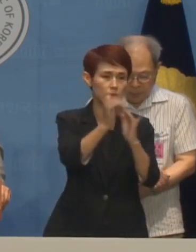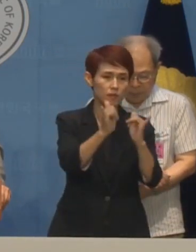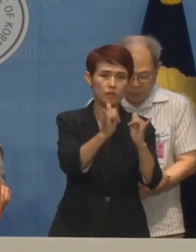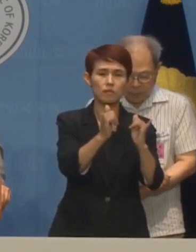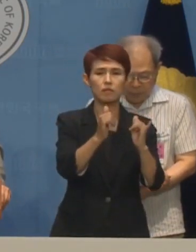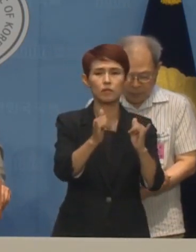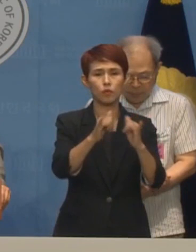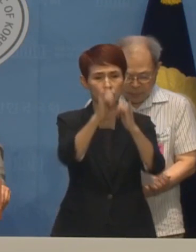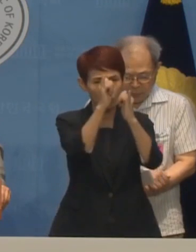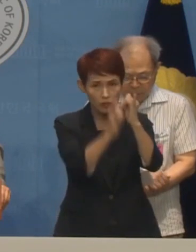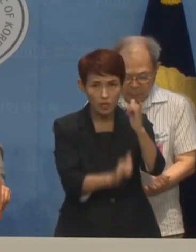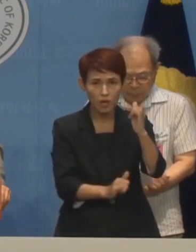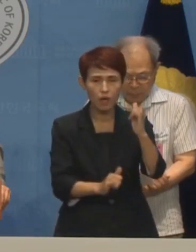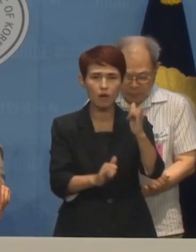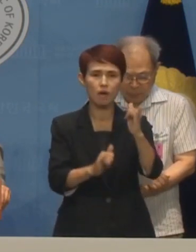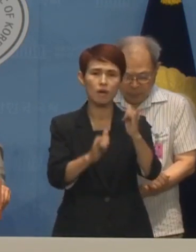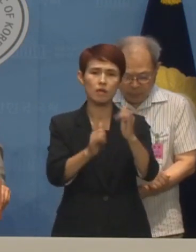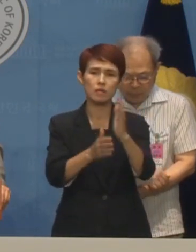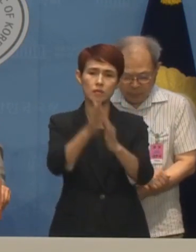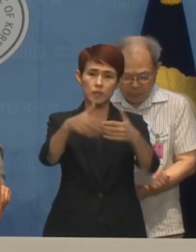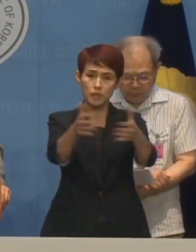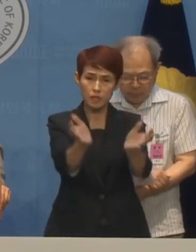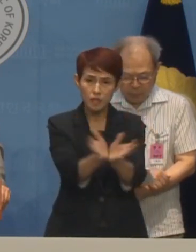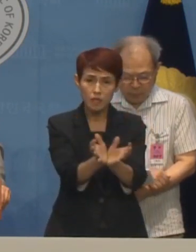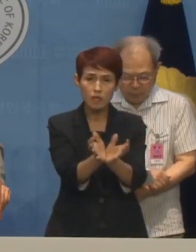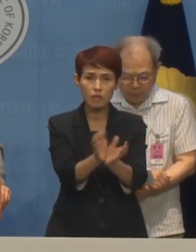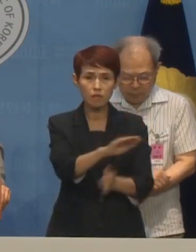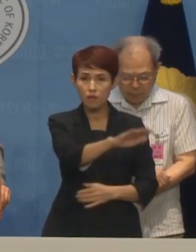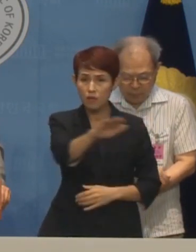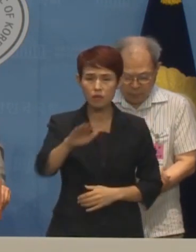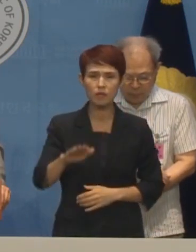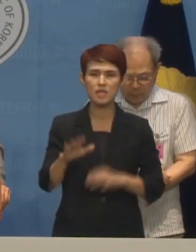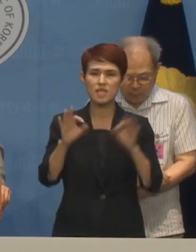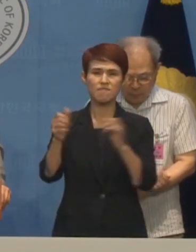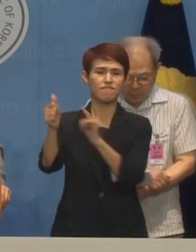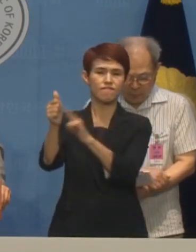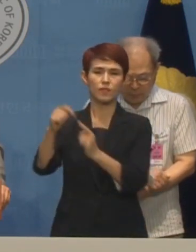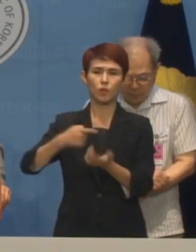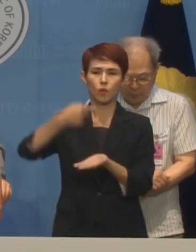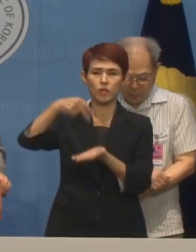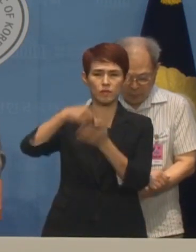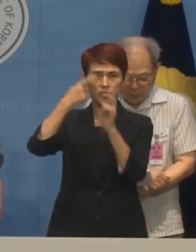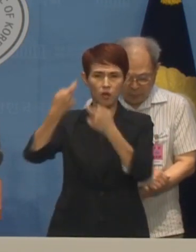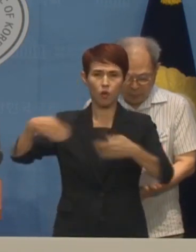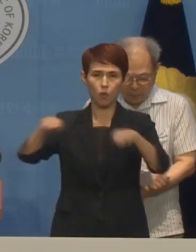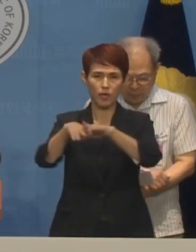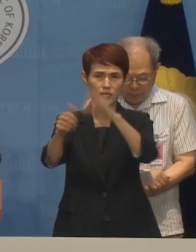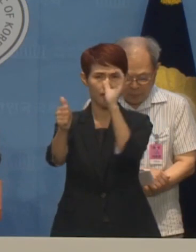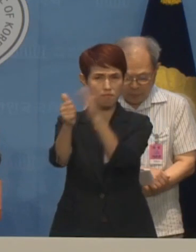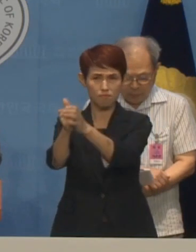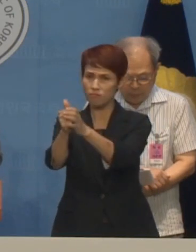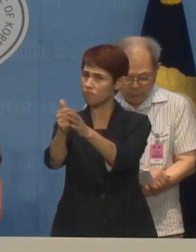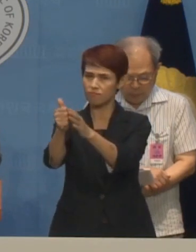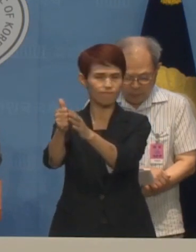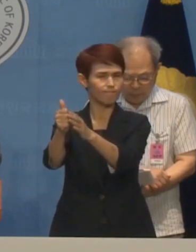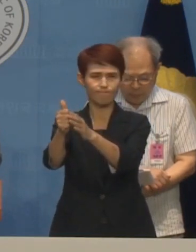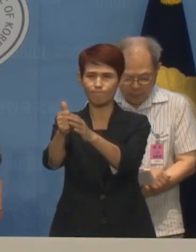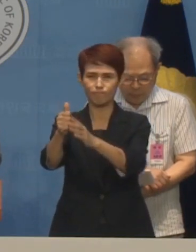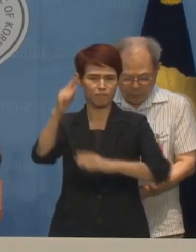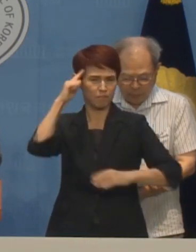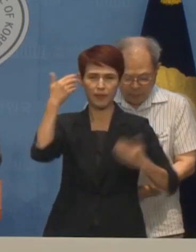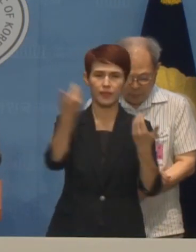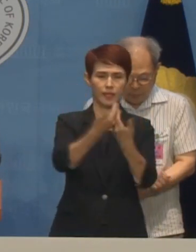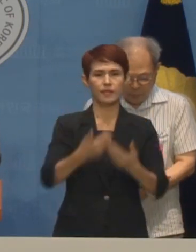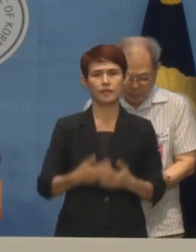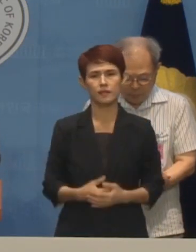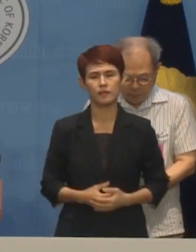역사계, 시민단체와 역사단체는 김영석의 독립기념관장 임명에 극렬히